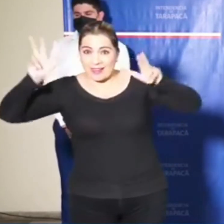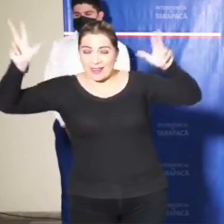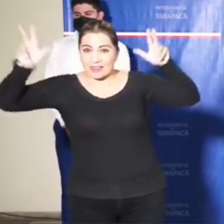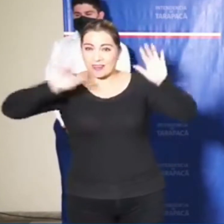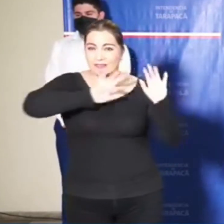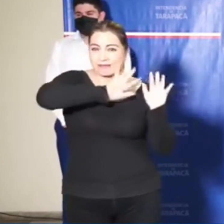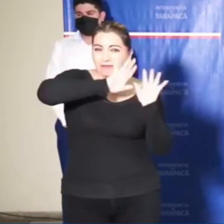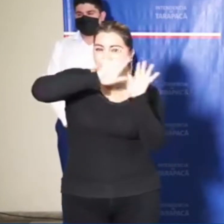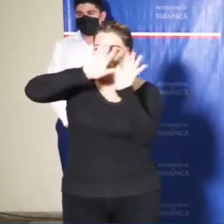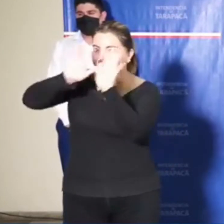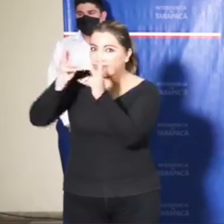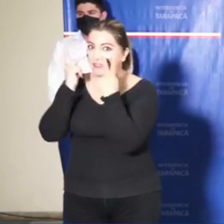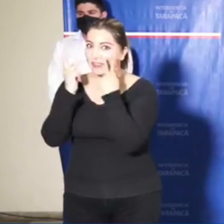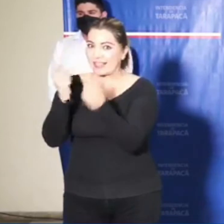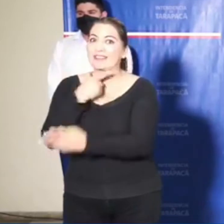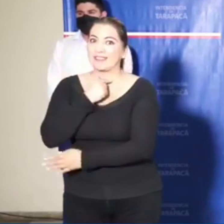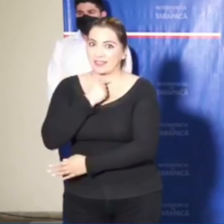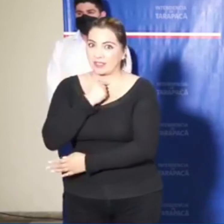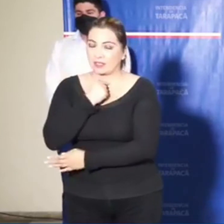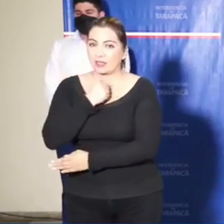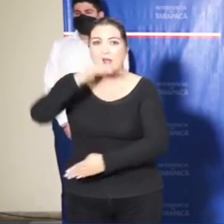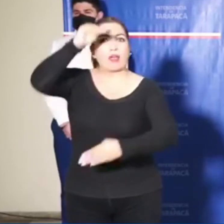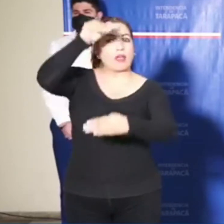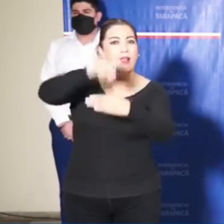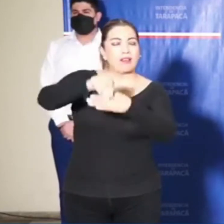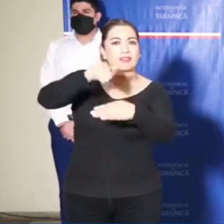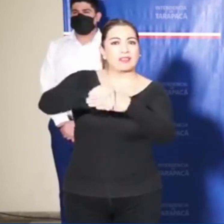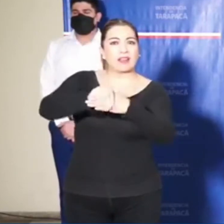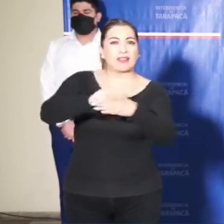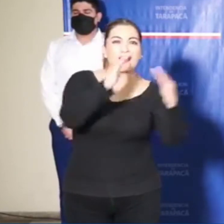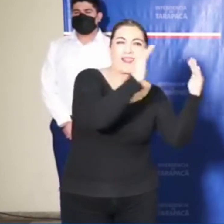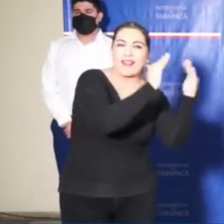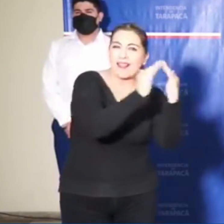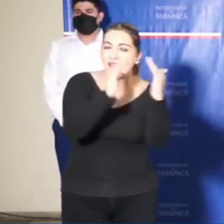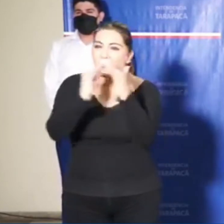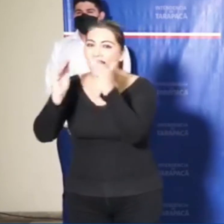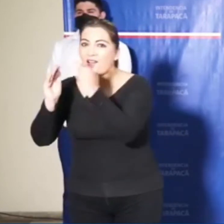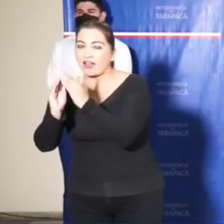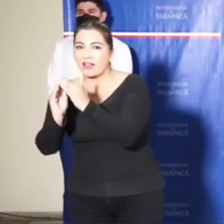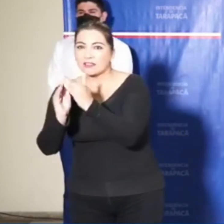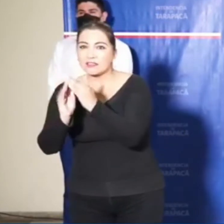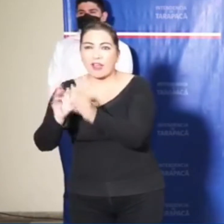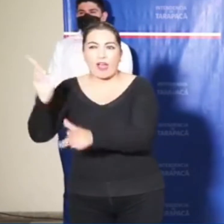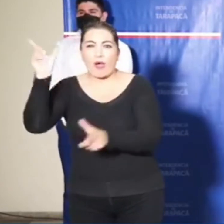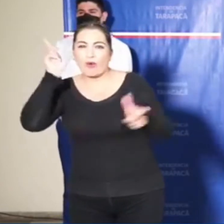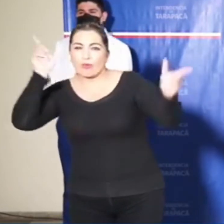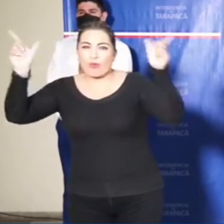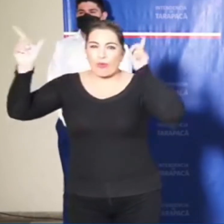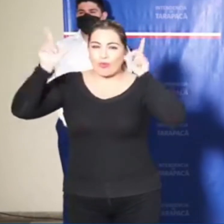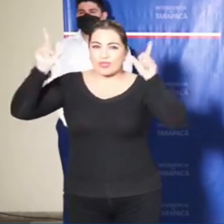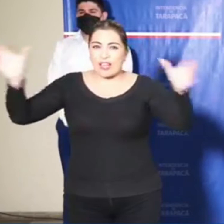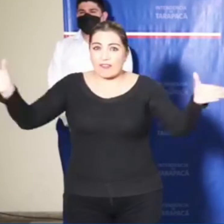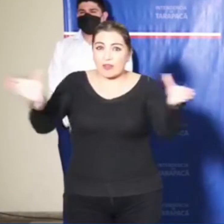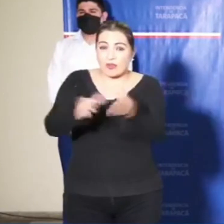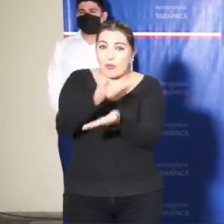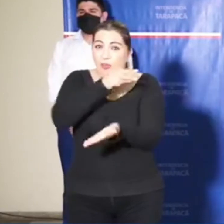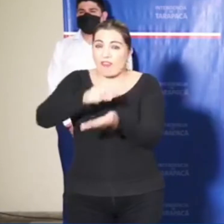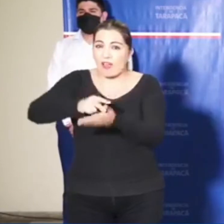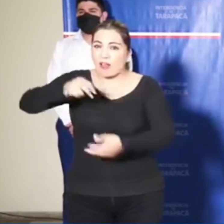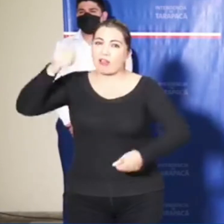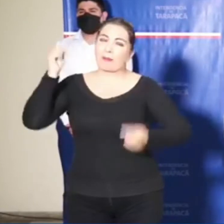La Tirana. Cada tarde en nuestros barrios se escuchaba cómo los distintos bailes